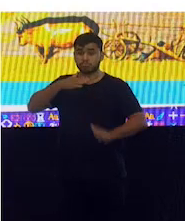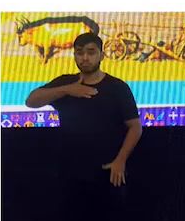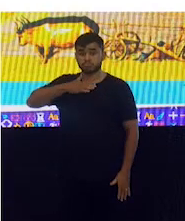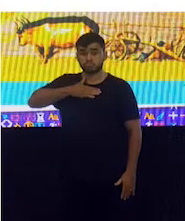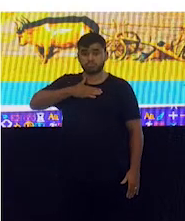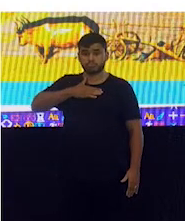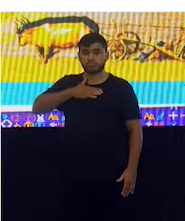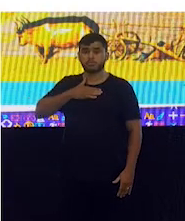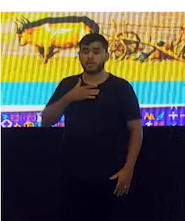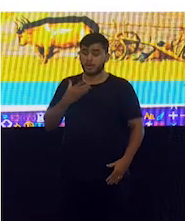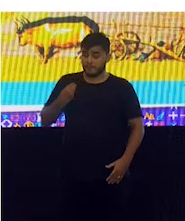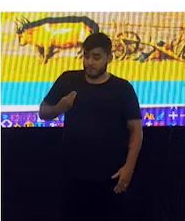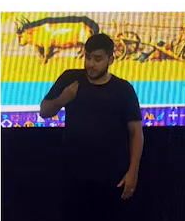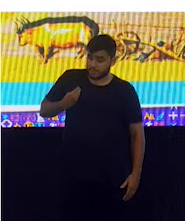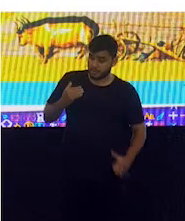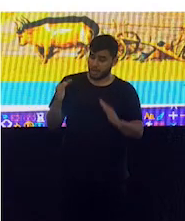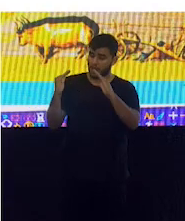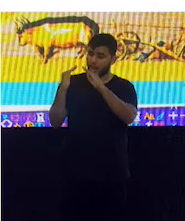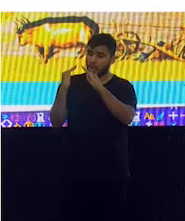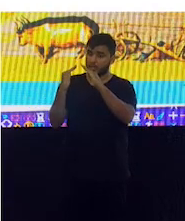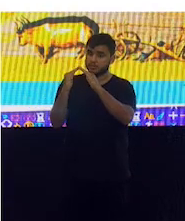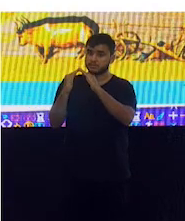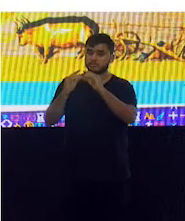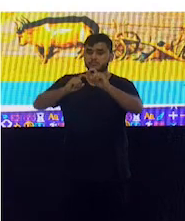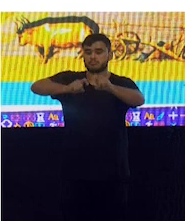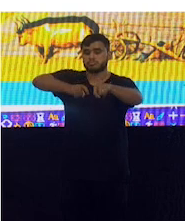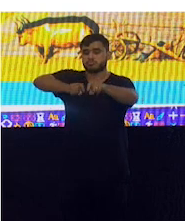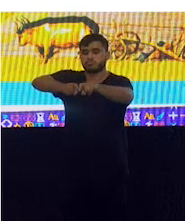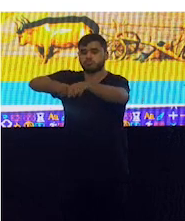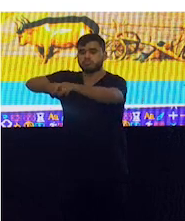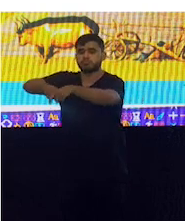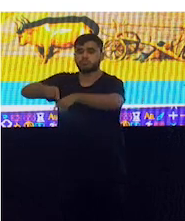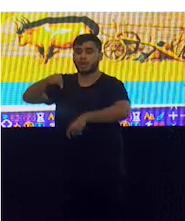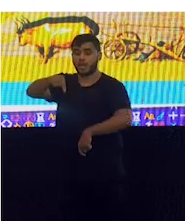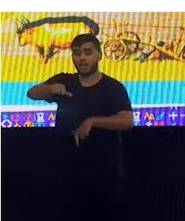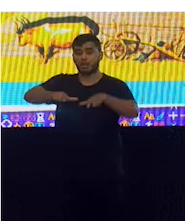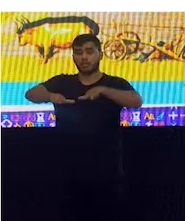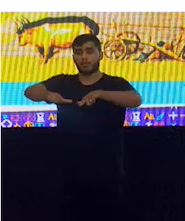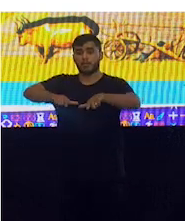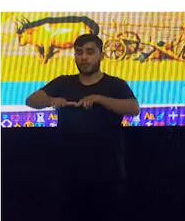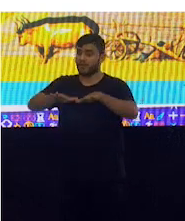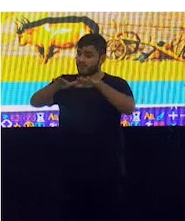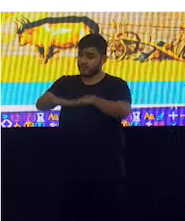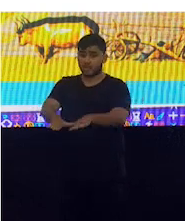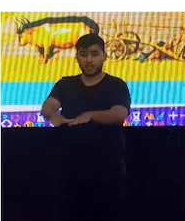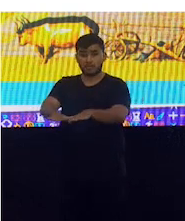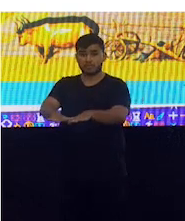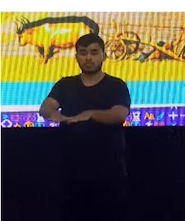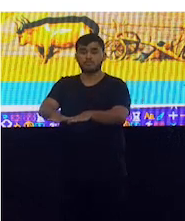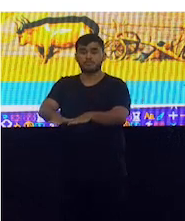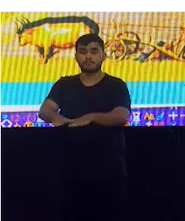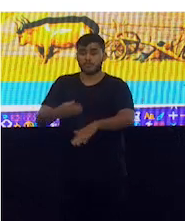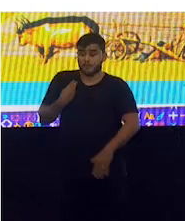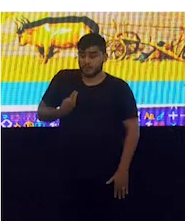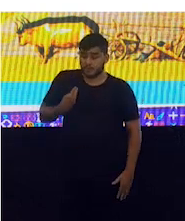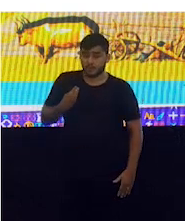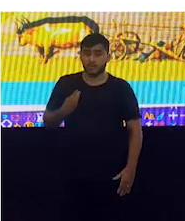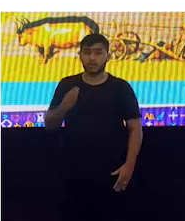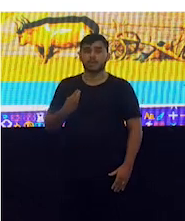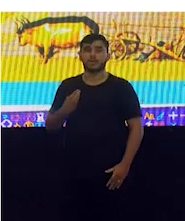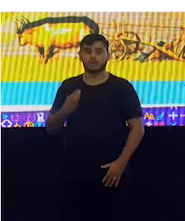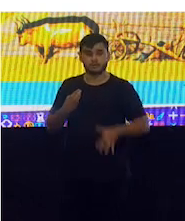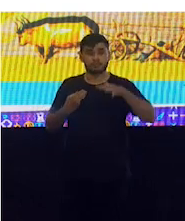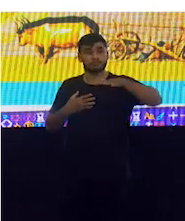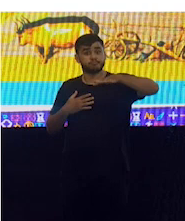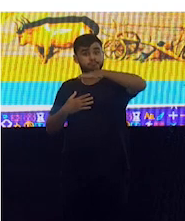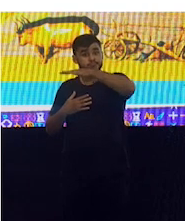viviam dentro do feudo e morriam dentro do feudo sem sair de lá, porque o ambiente medieval